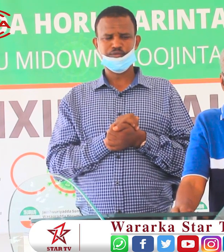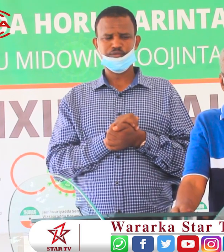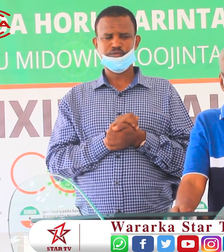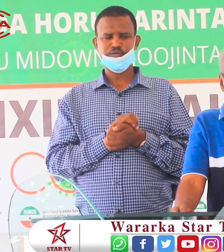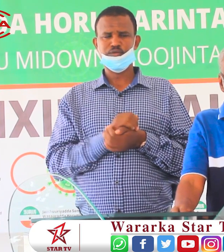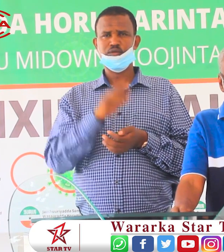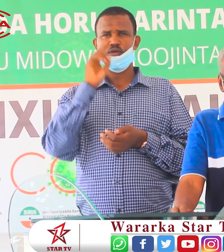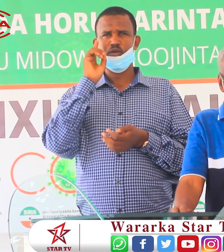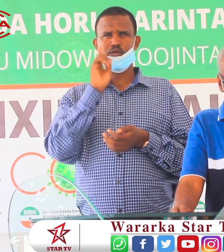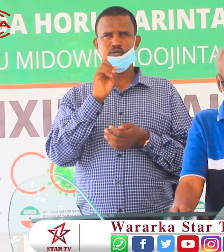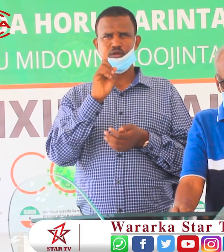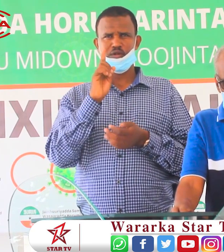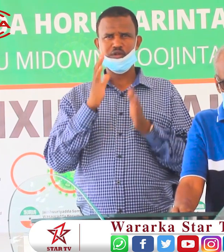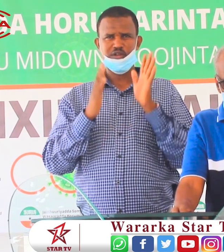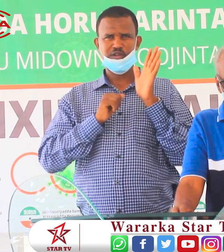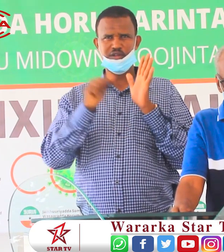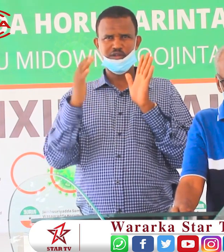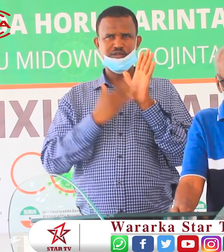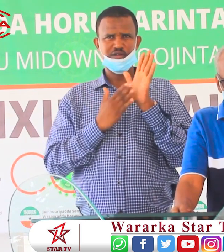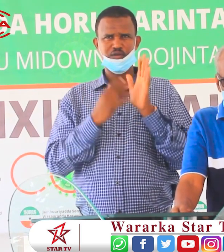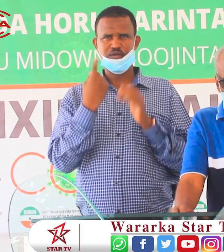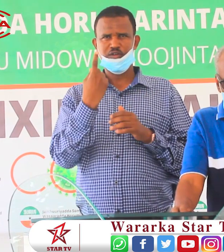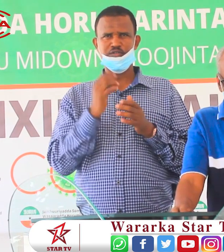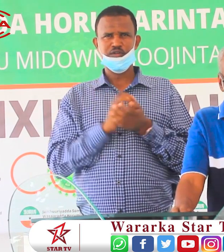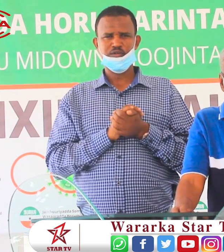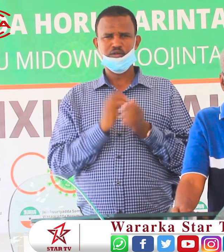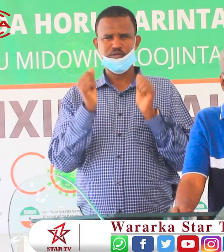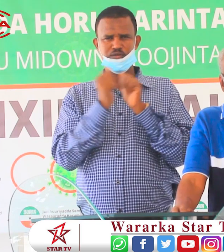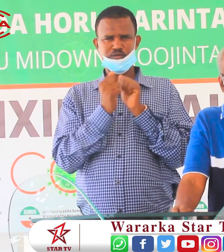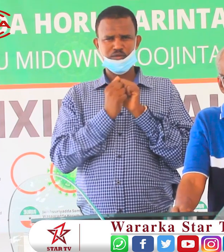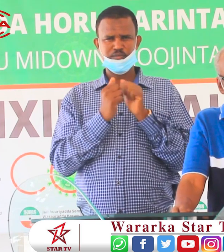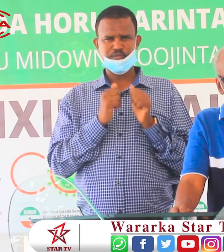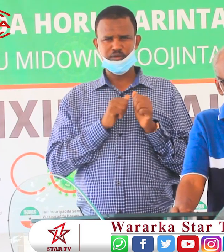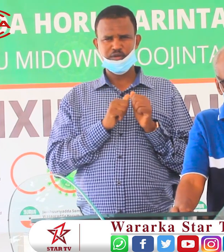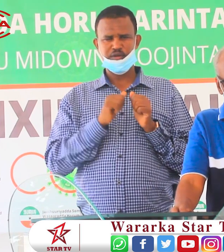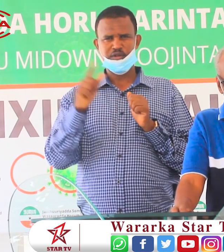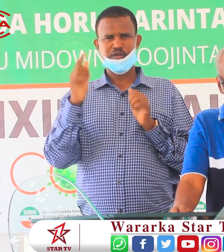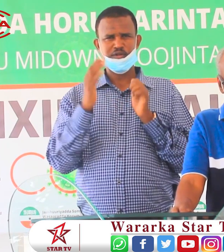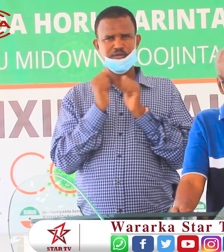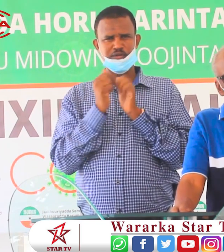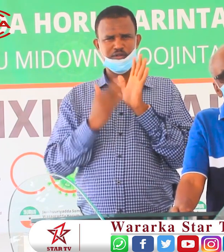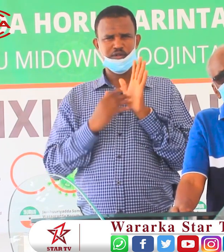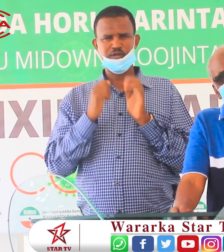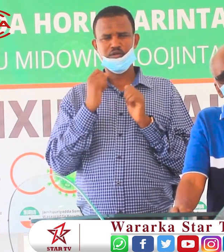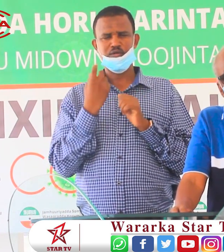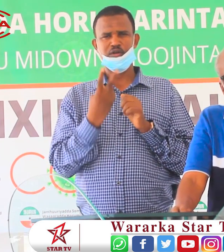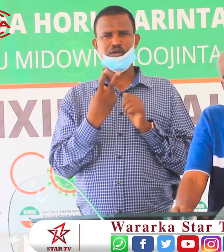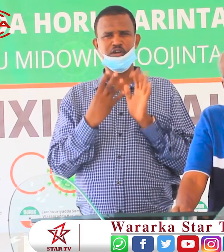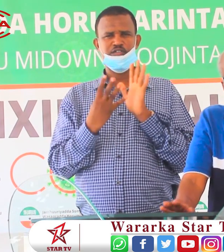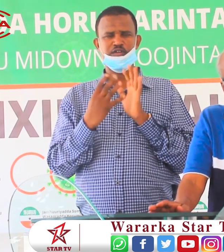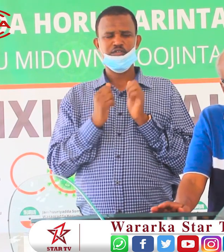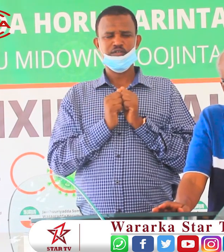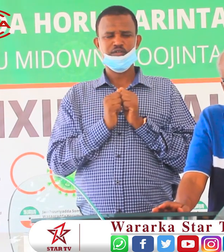eber ilaa 9 waa hal qof 10 ilaa 19 waxa weeye waa 4 qof 26